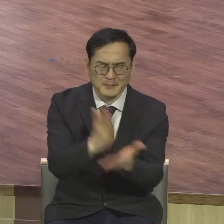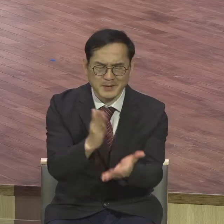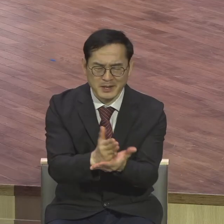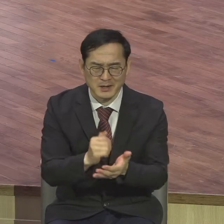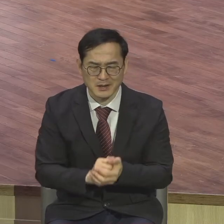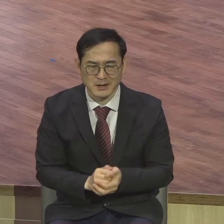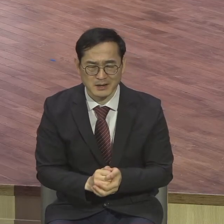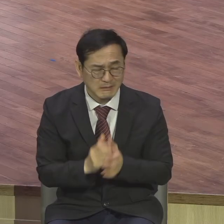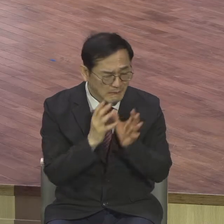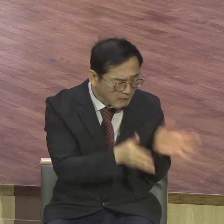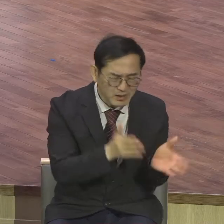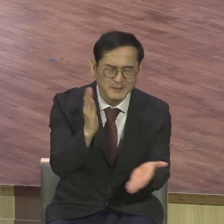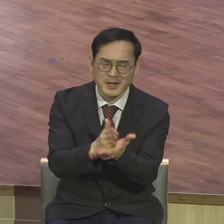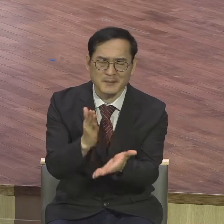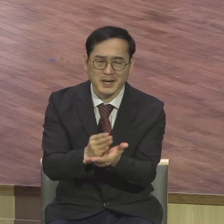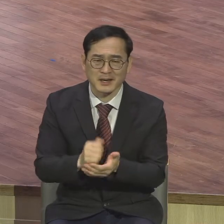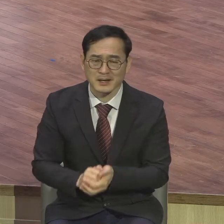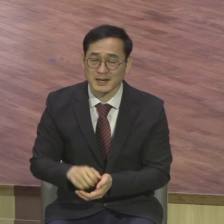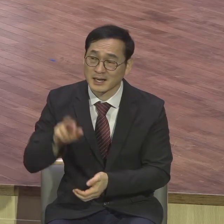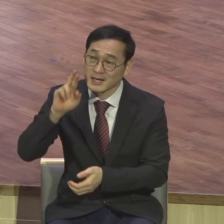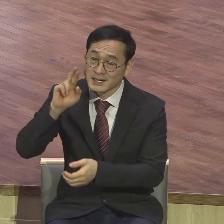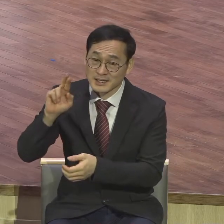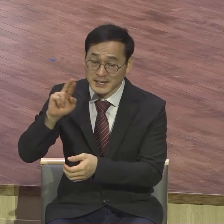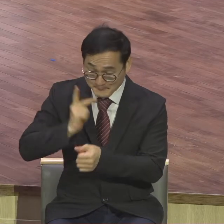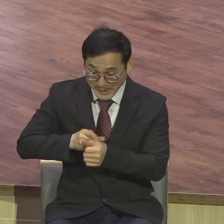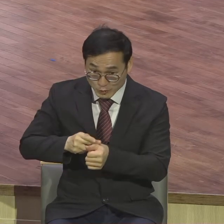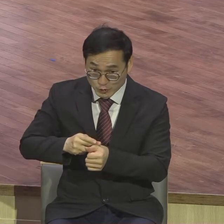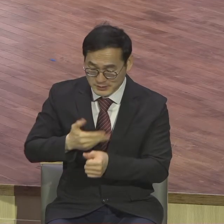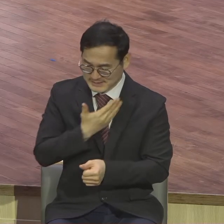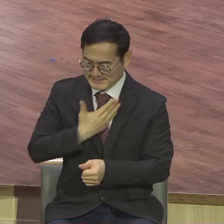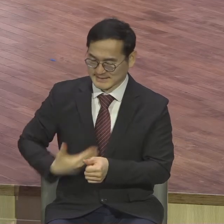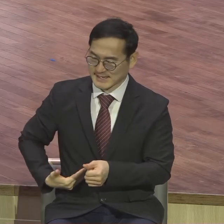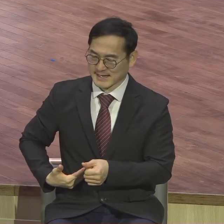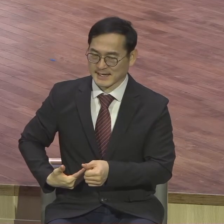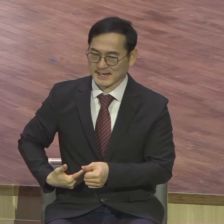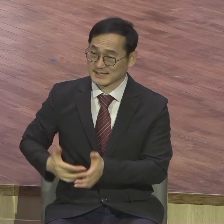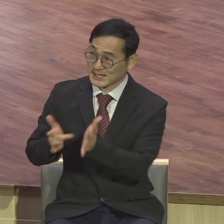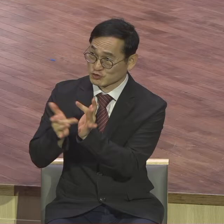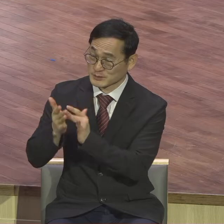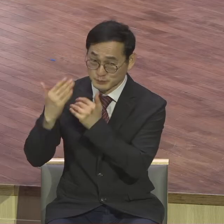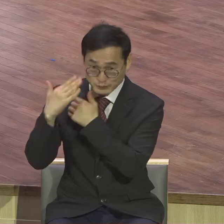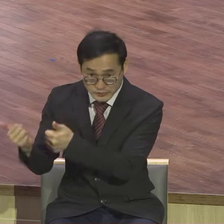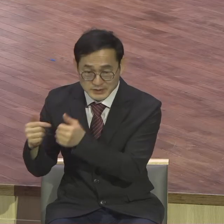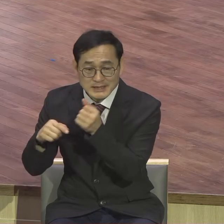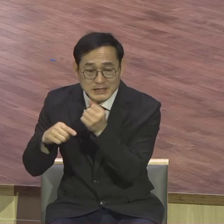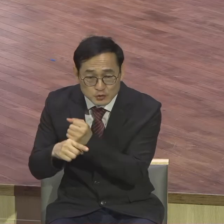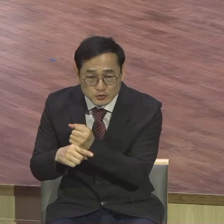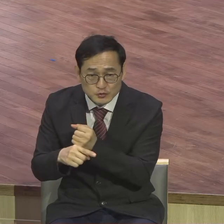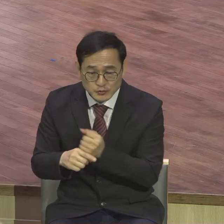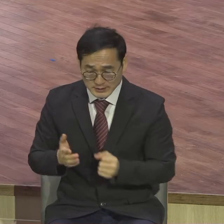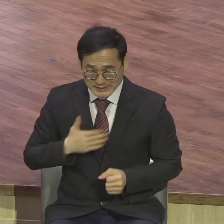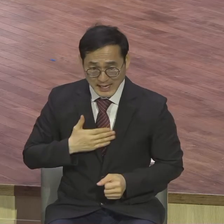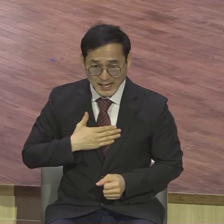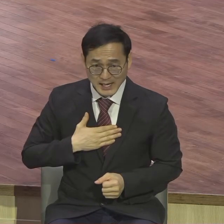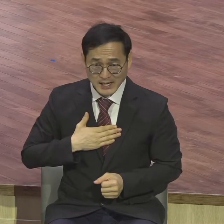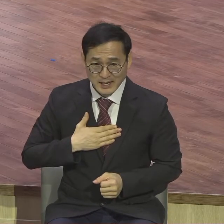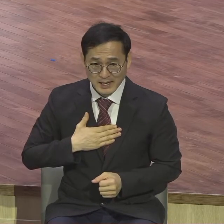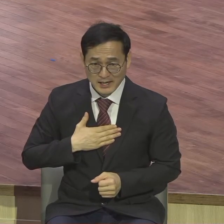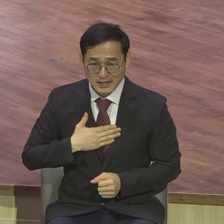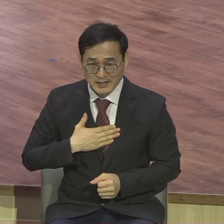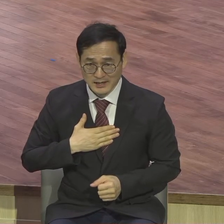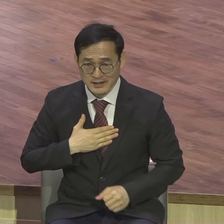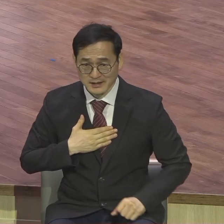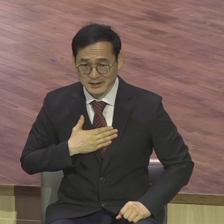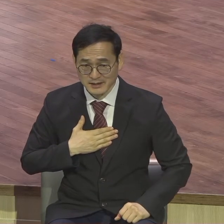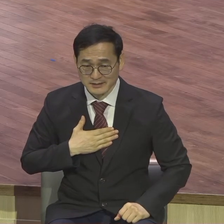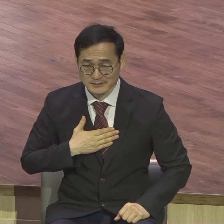자신이 사도로서 부름을 받은 것은 어떤 인간적인 기준에 의한 것이 아니고 전적으로 하나님의 택함을